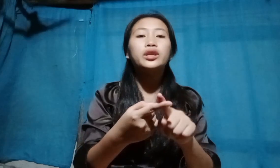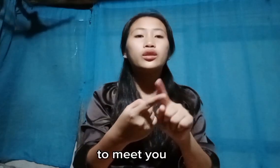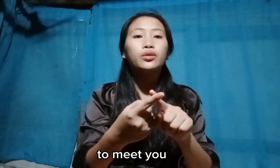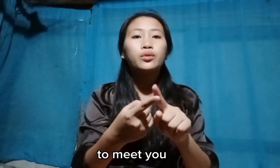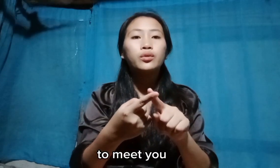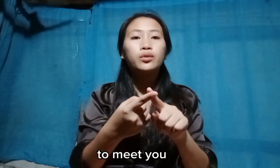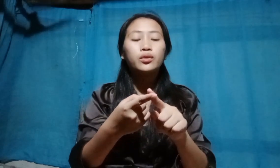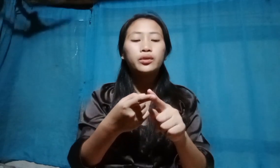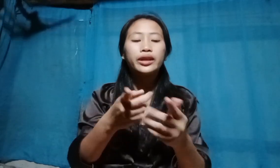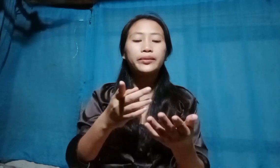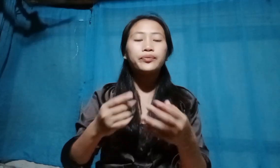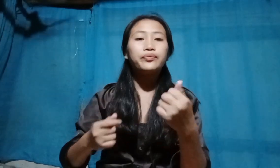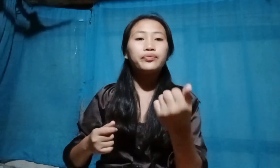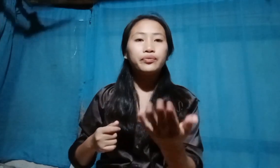meet you. Like,